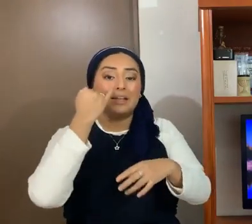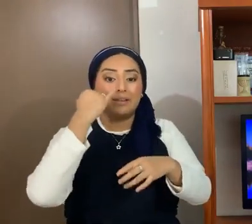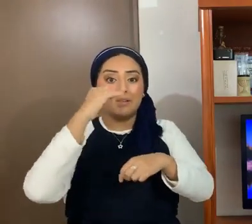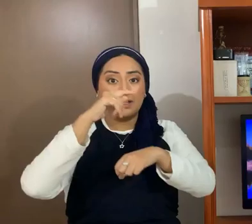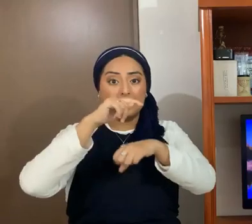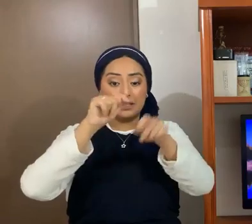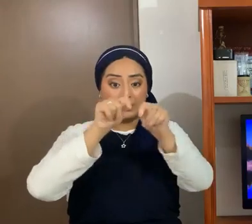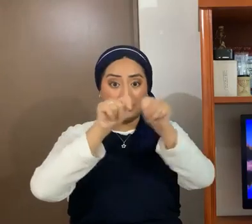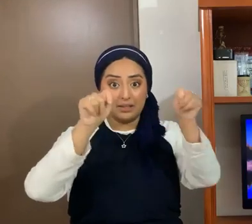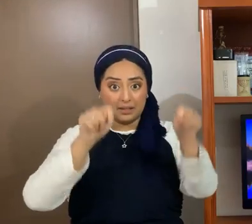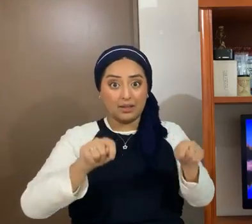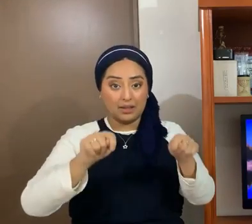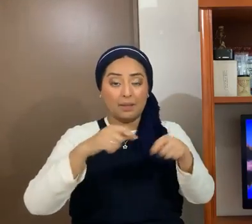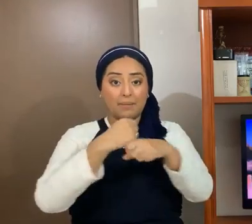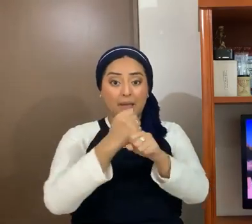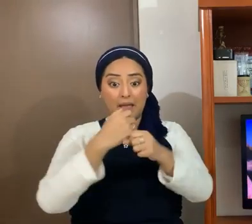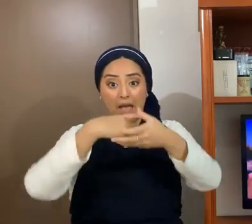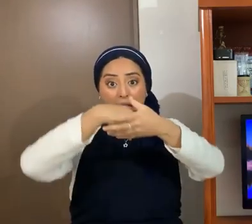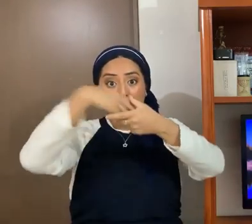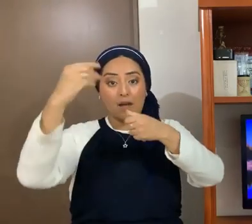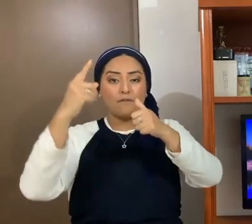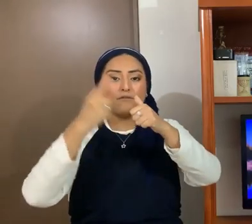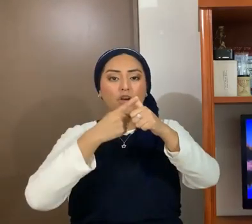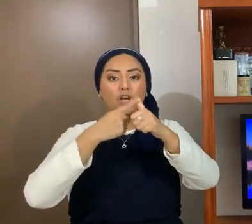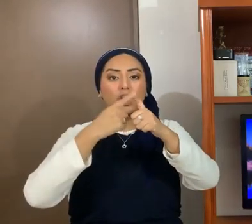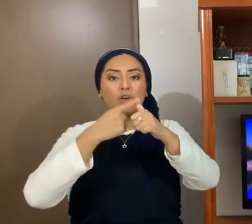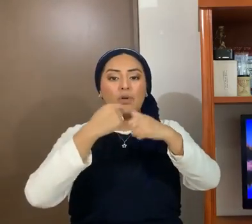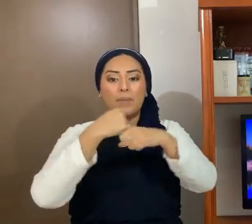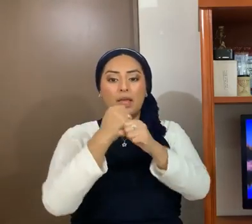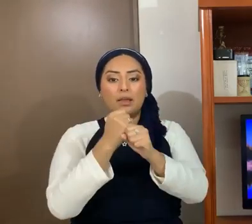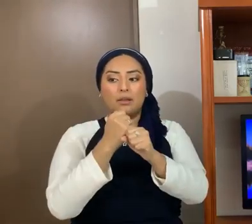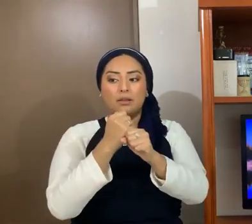Mishkan lo hubieran hecho conforme a las apariencias, pues hubieran hecho primero las